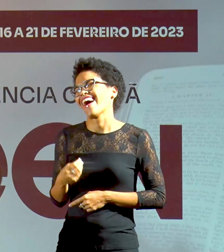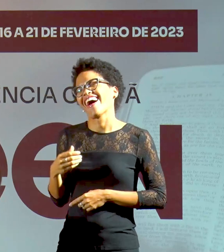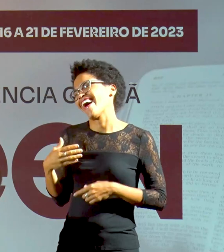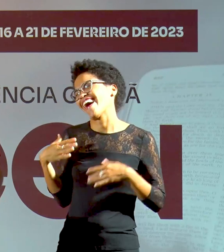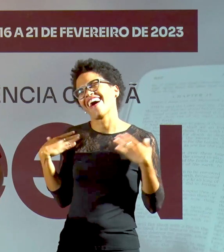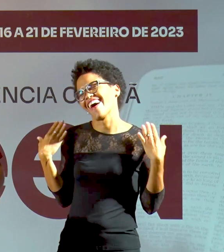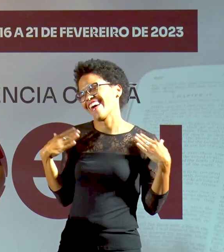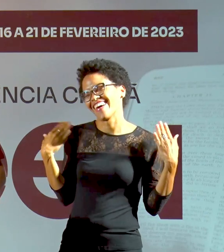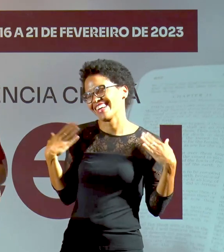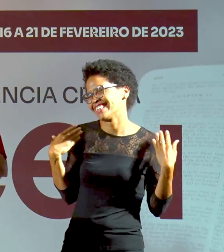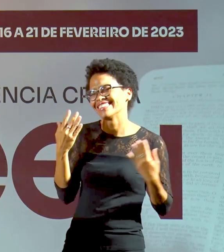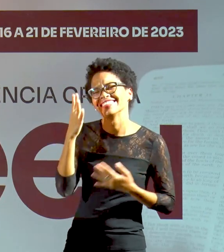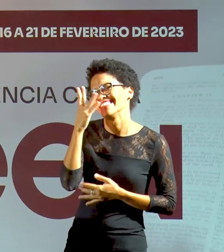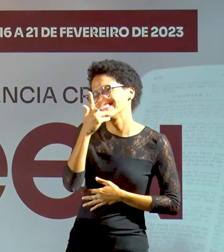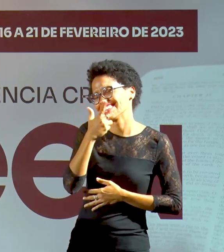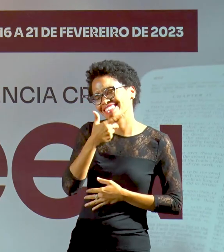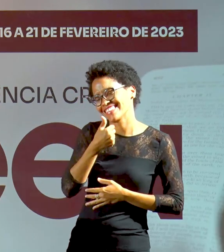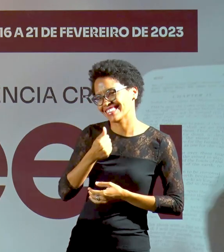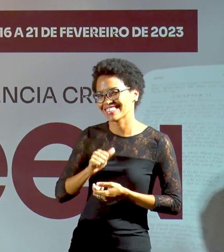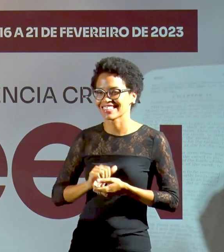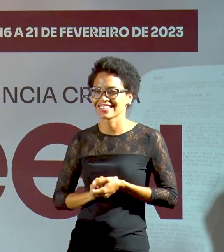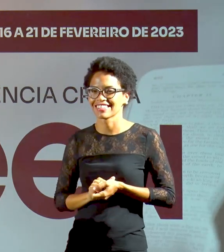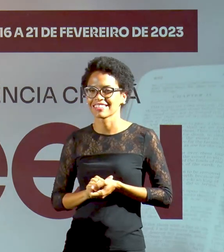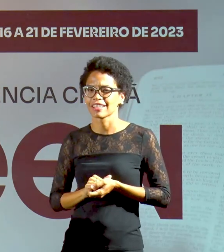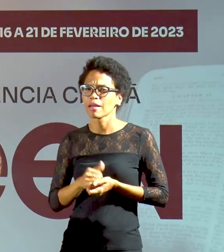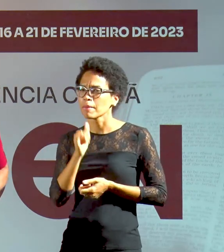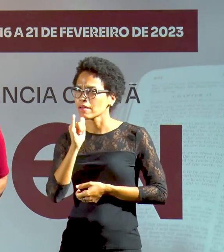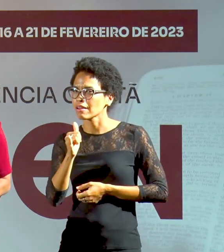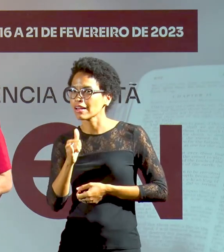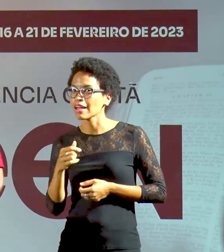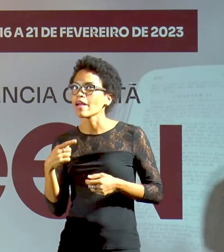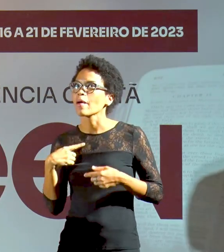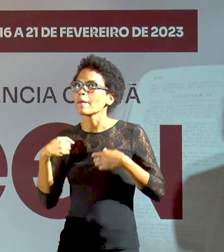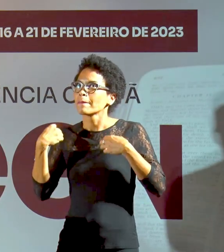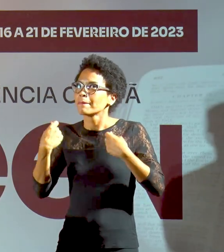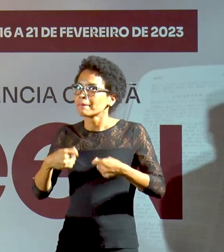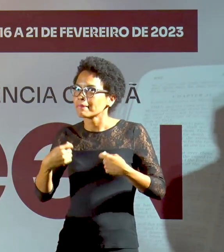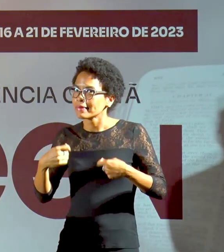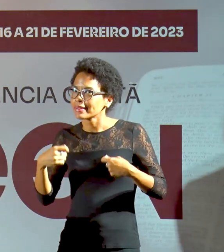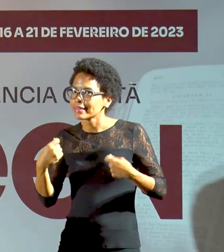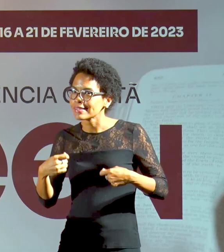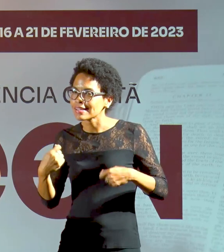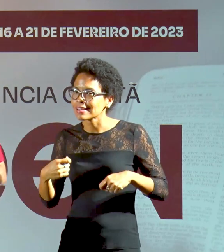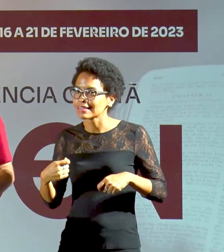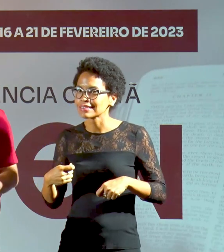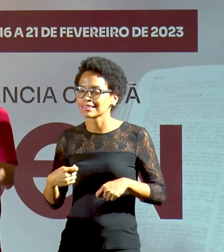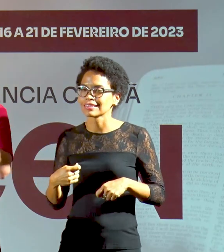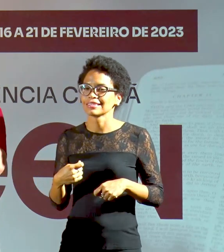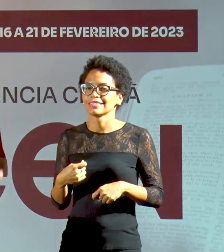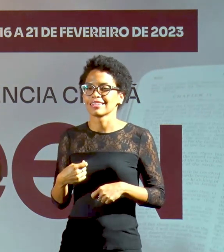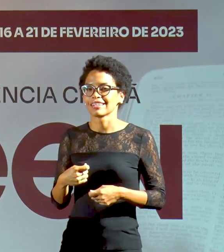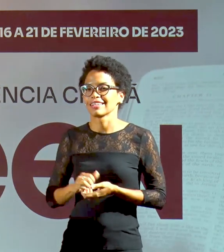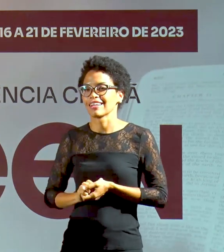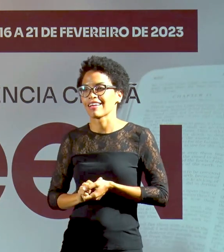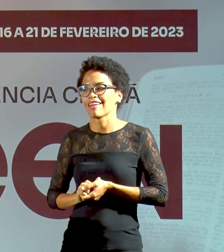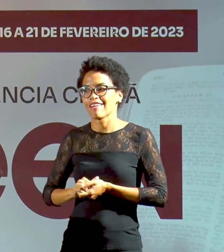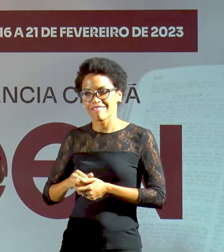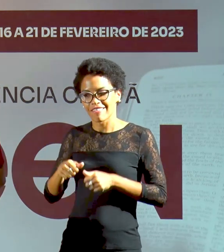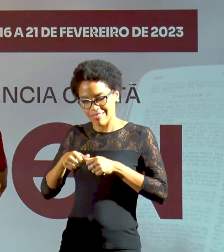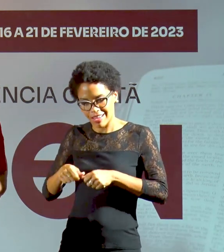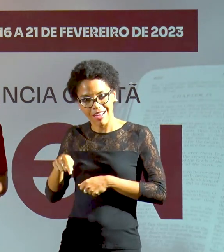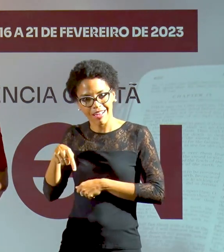Que lindo né gente deixa eu falar uma coisa para vocês eu vou ter que me segurar atrás desse Público aqui eu tava com vontade ali no meio mas ó